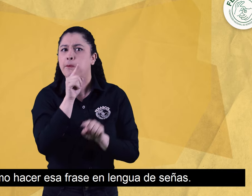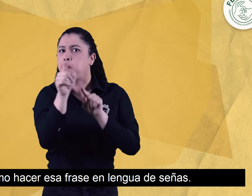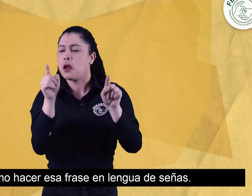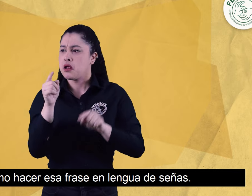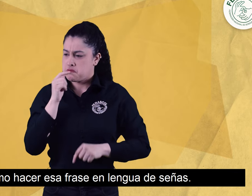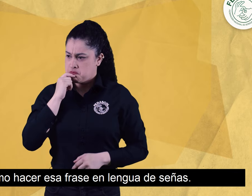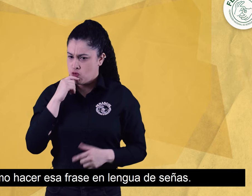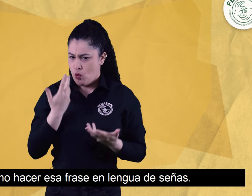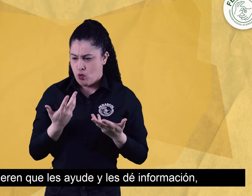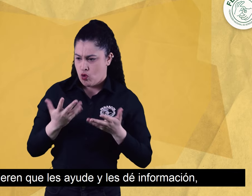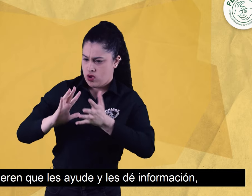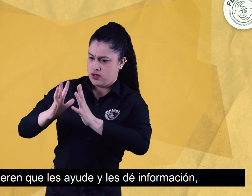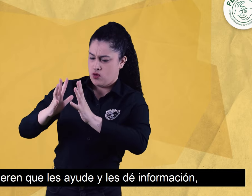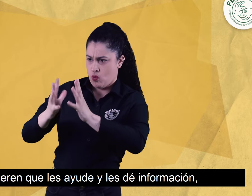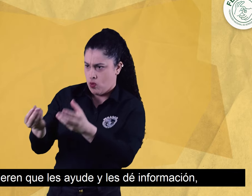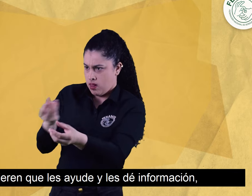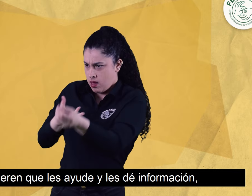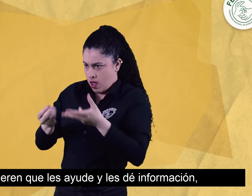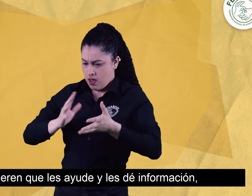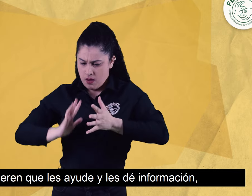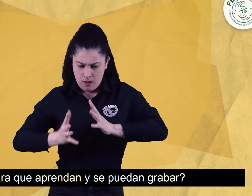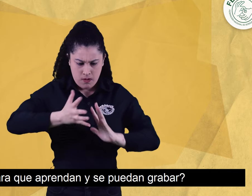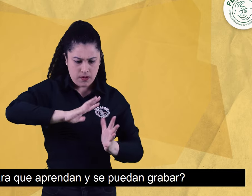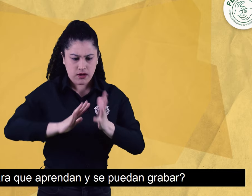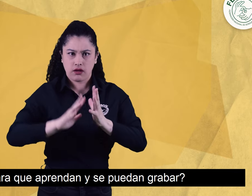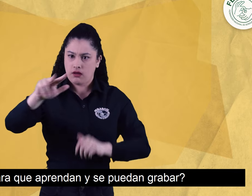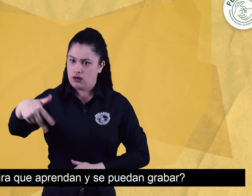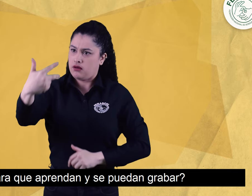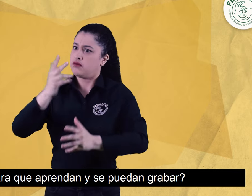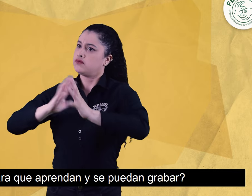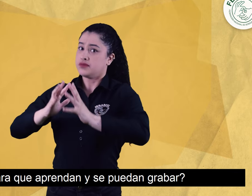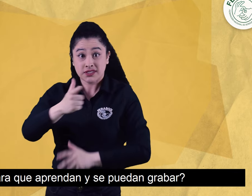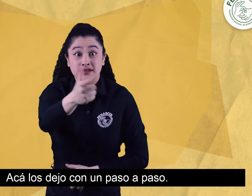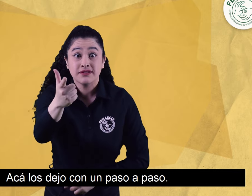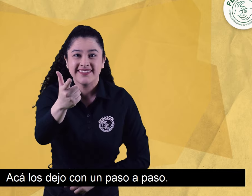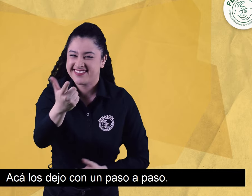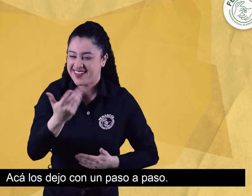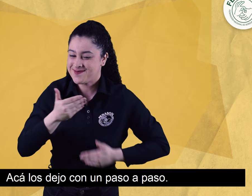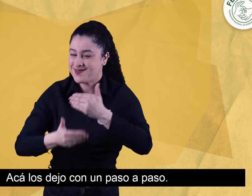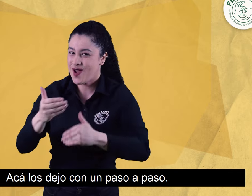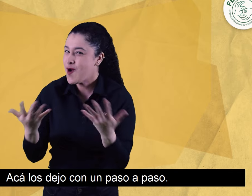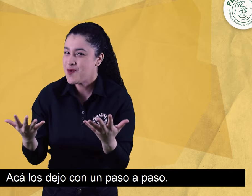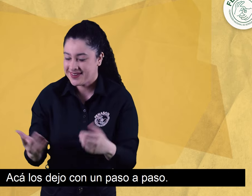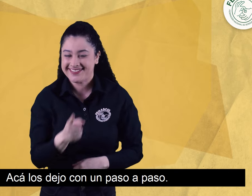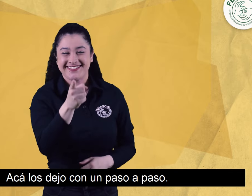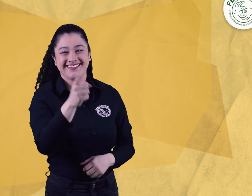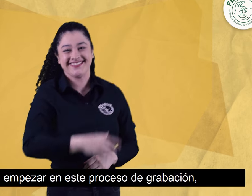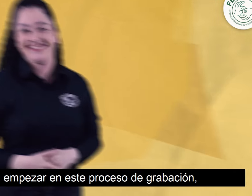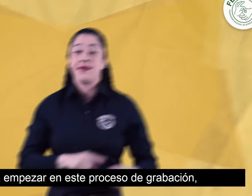frase en lengua de señas quieren que les ayude y les dé información para que aprendan y se puedan grabar acá los dejo con un paso a paso para empezar